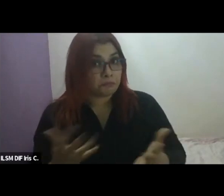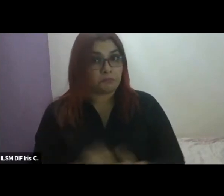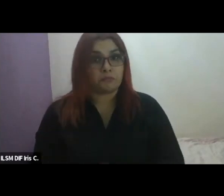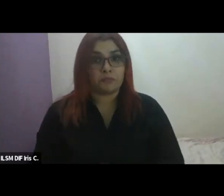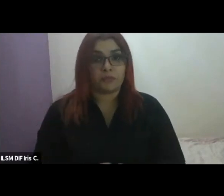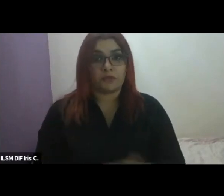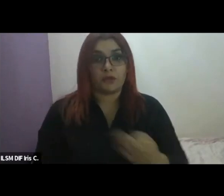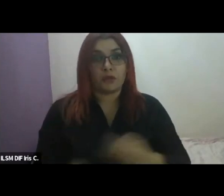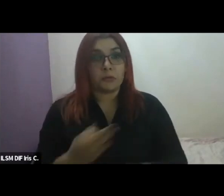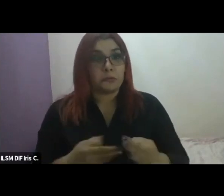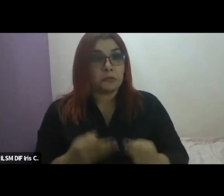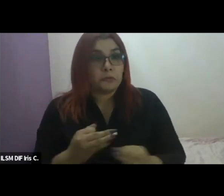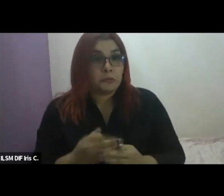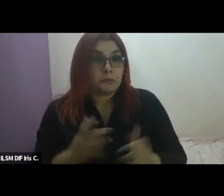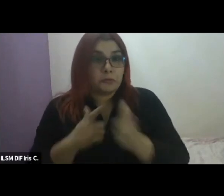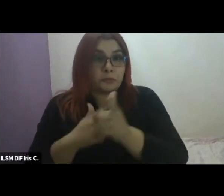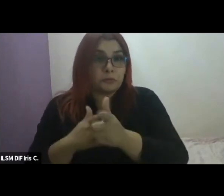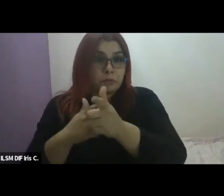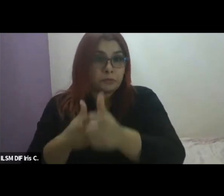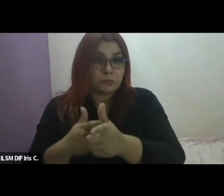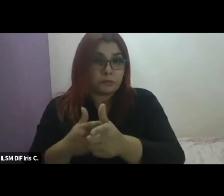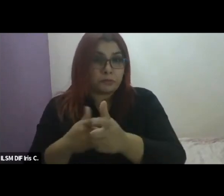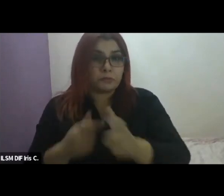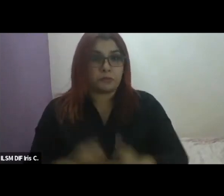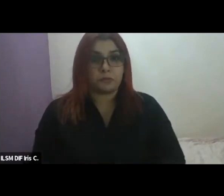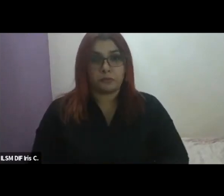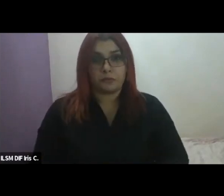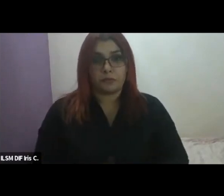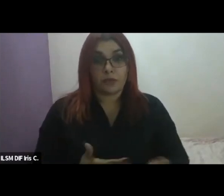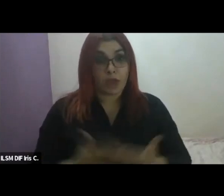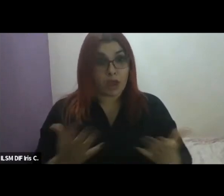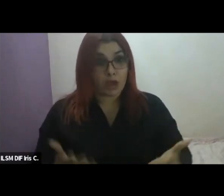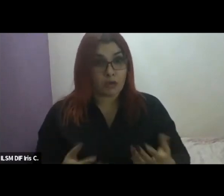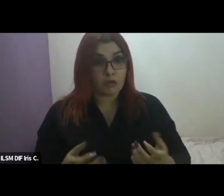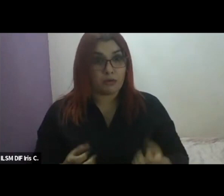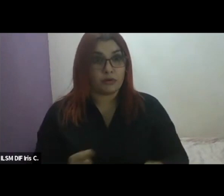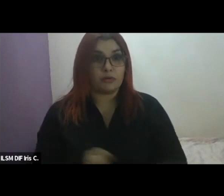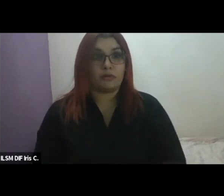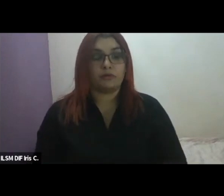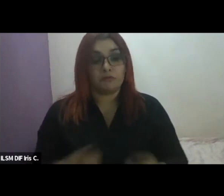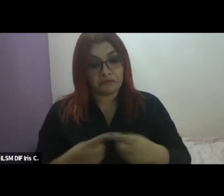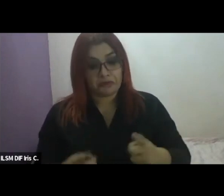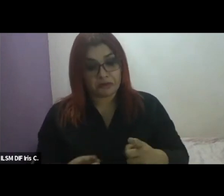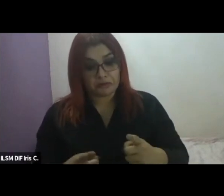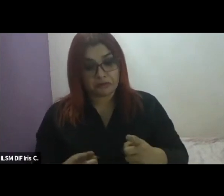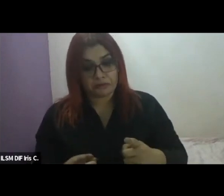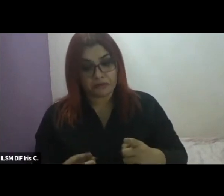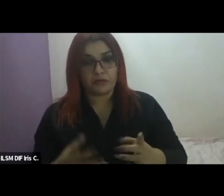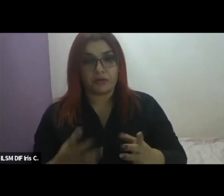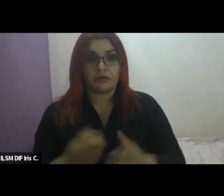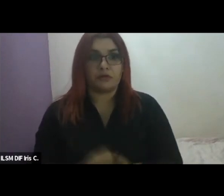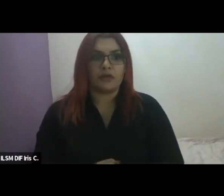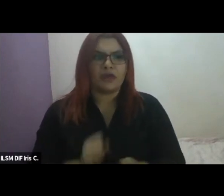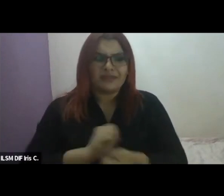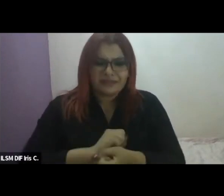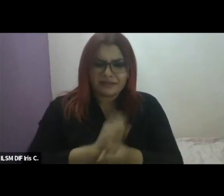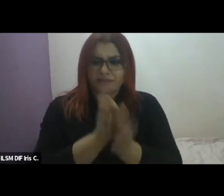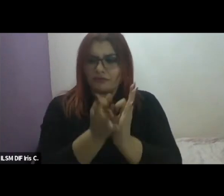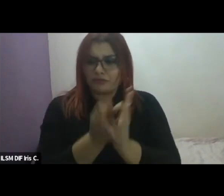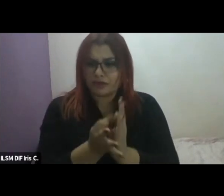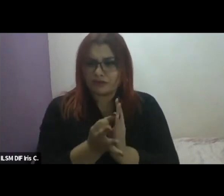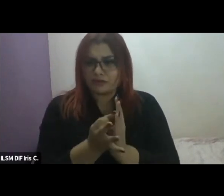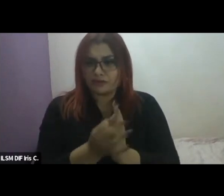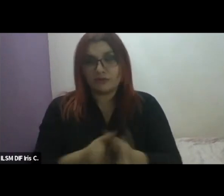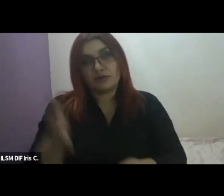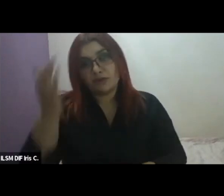todo transcurre a través de la academia. Hay formas, hay agencias que se están dando desde otros